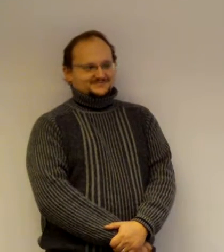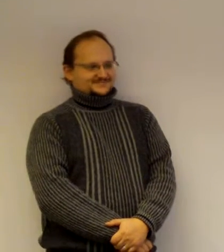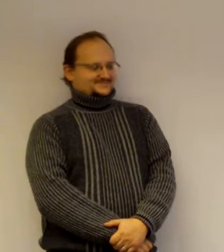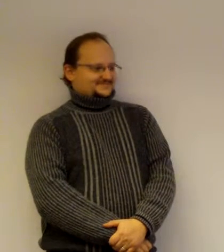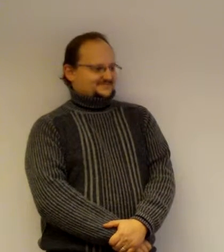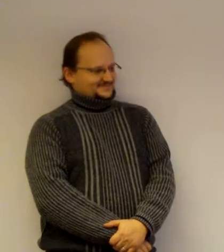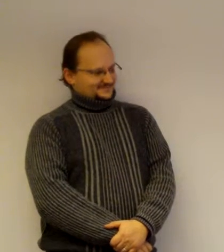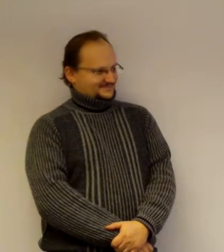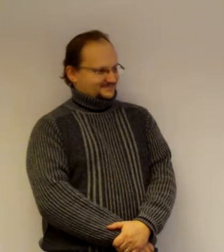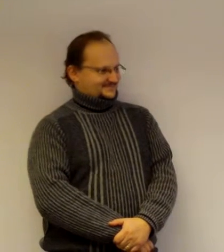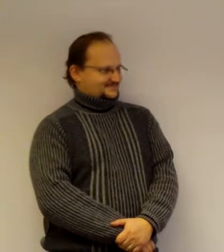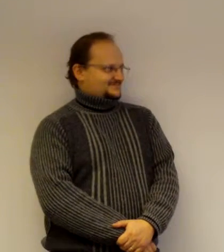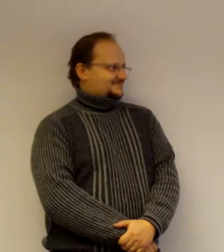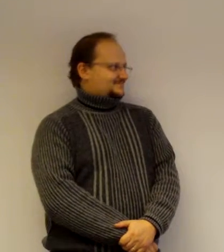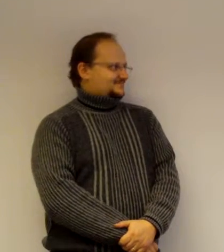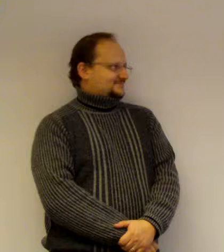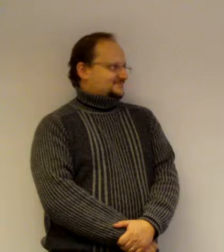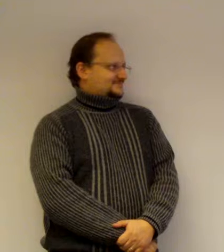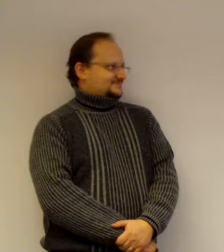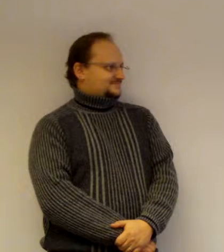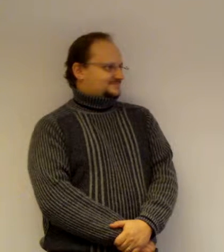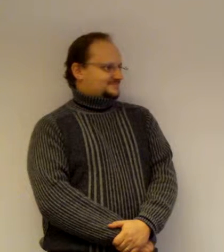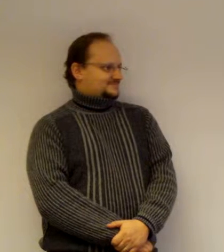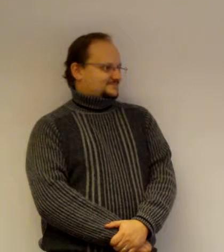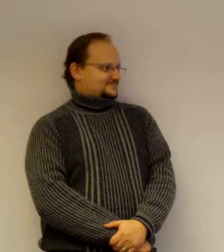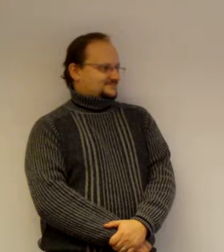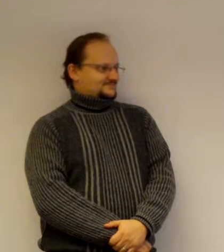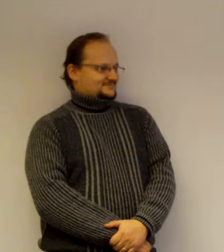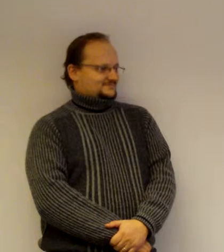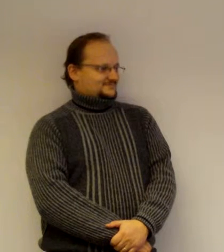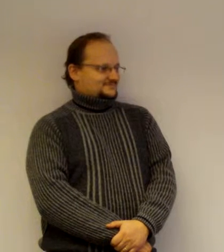Des pointillés en dessous. Des pointillés en dessous. So, how do you mark that?